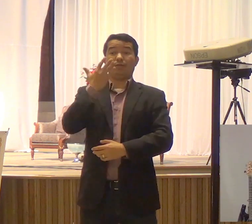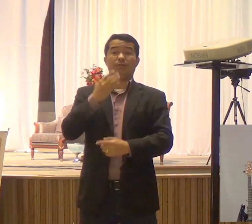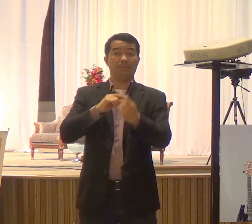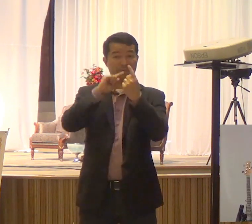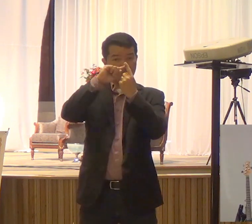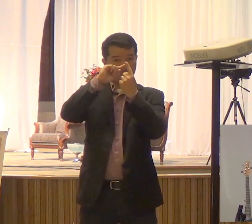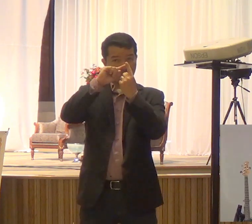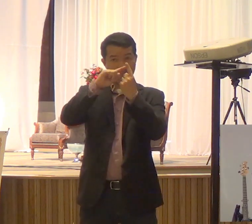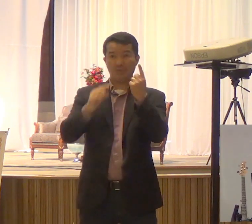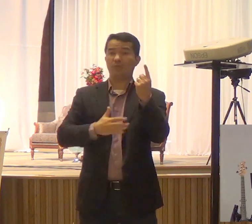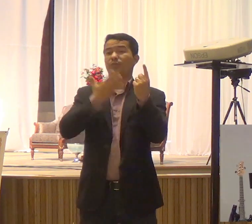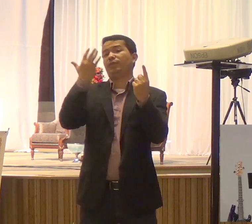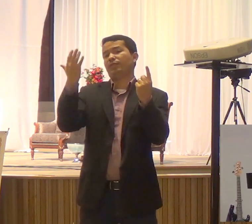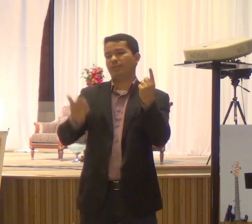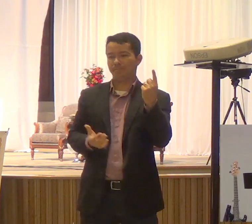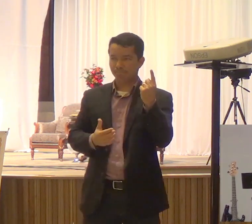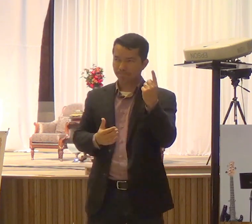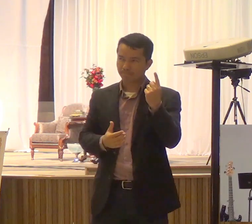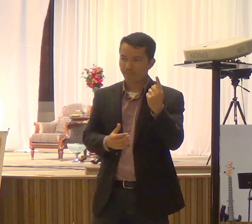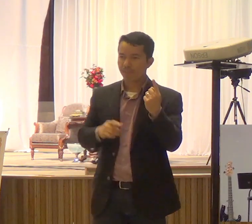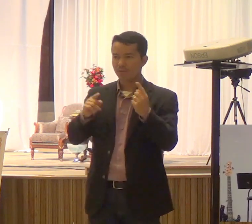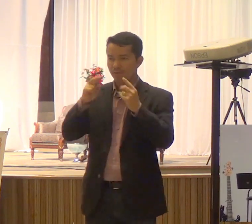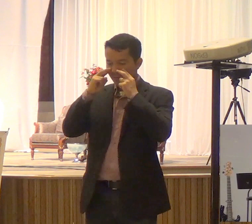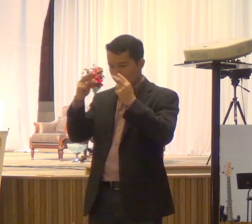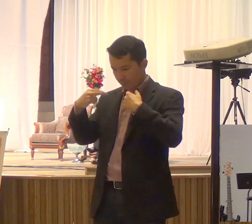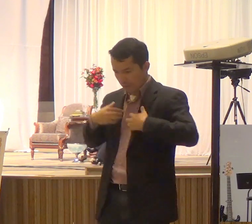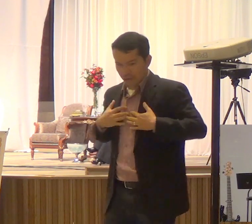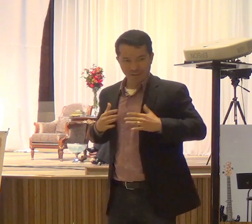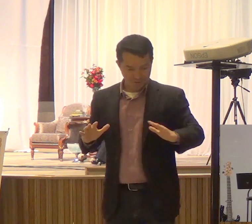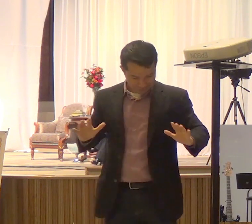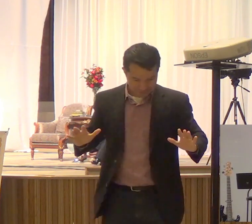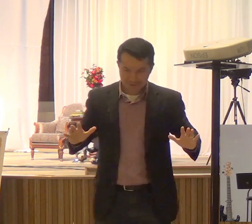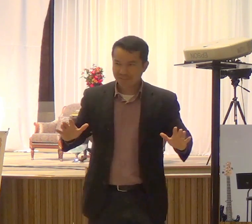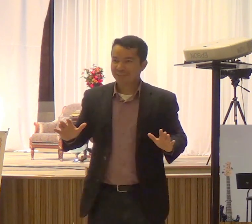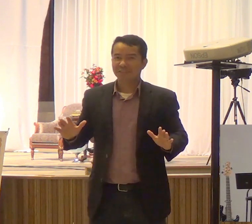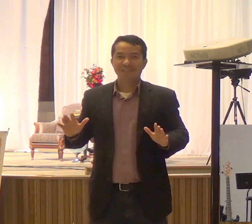céu, você vai olhar para você mesmo e vai dizer: opa, cheguei!